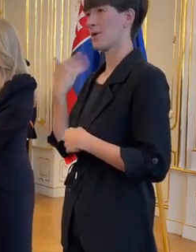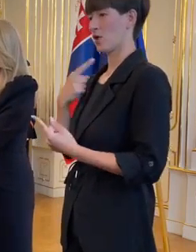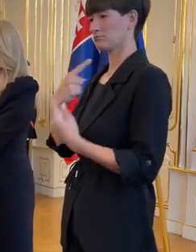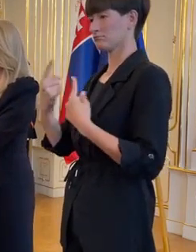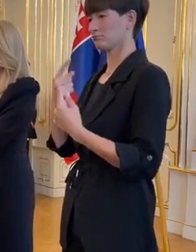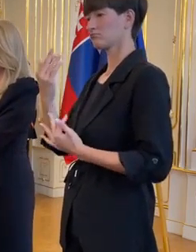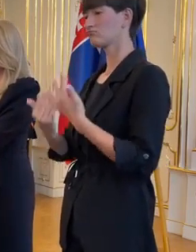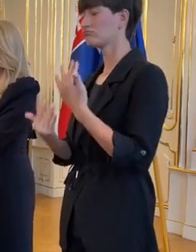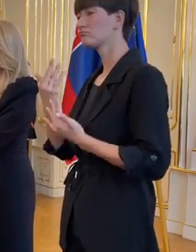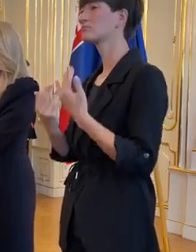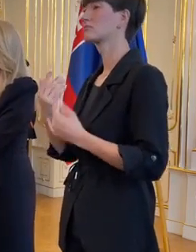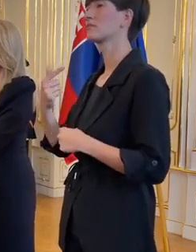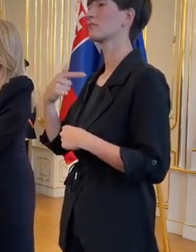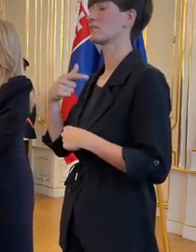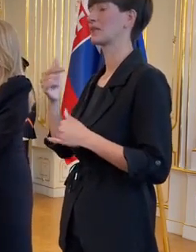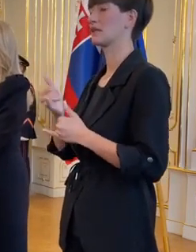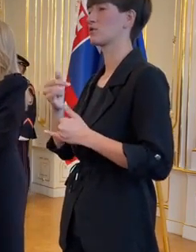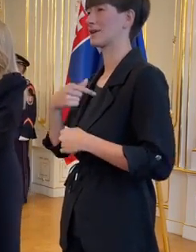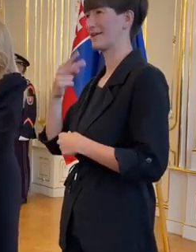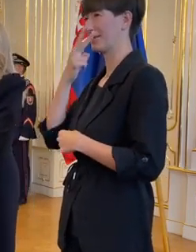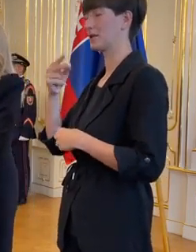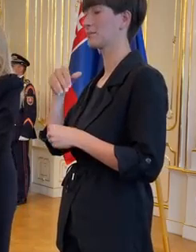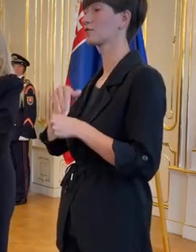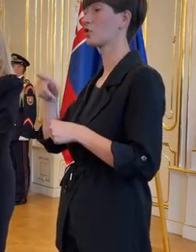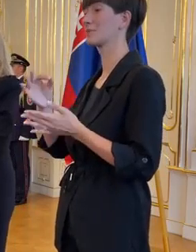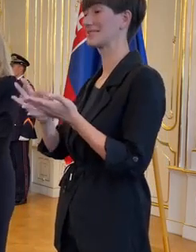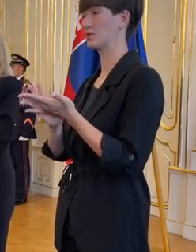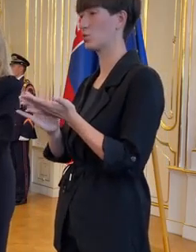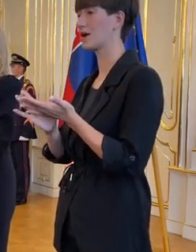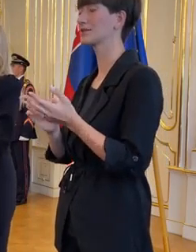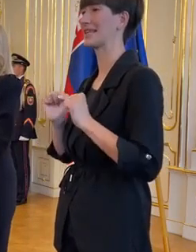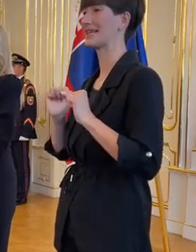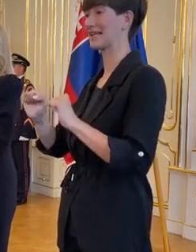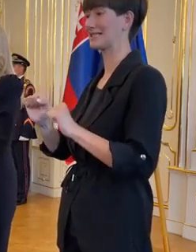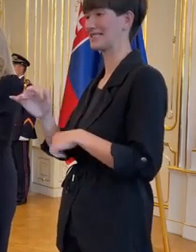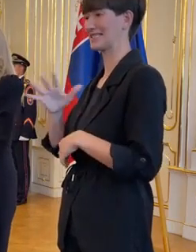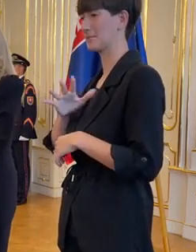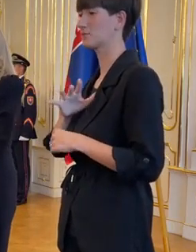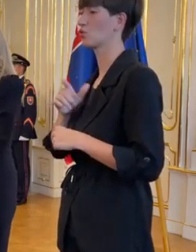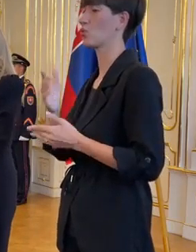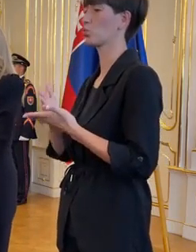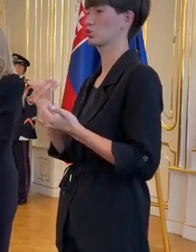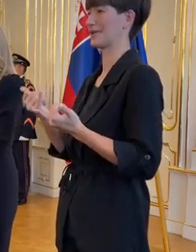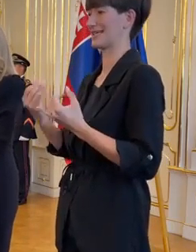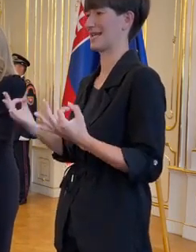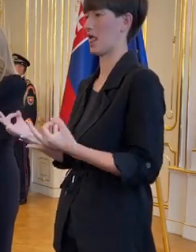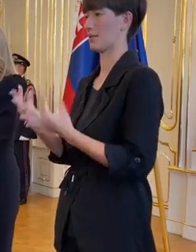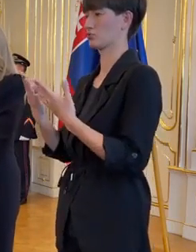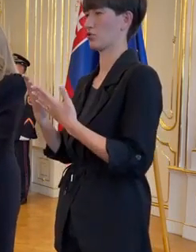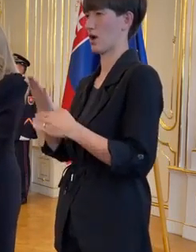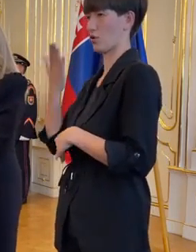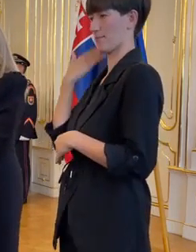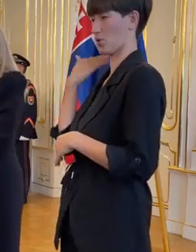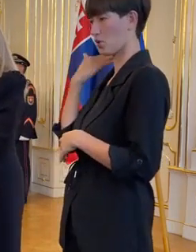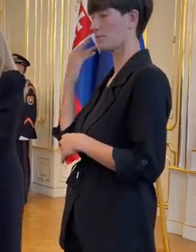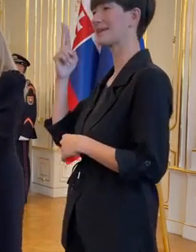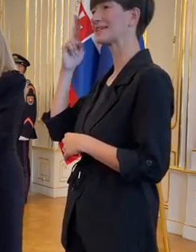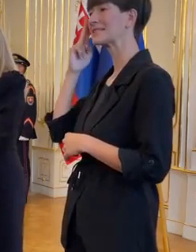situácia ohľadom nášho energetického zabezpečenia je lepšia ako pred niekoľkými mesiacmi. Nie je teda dôvod ani